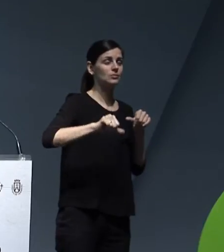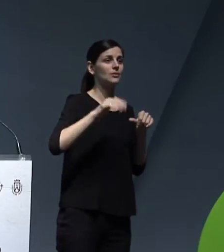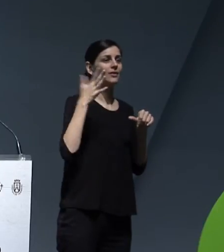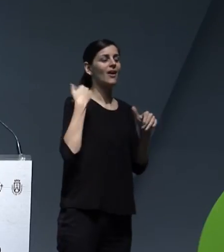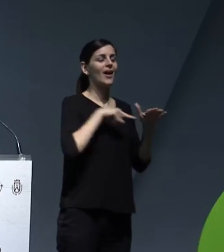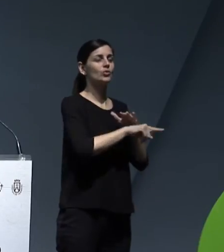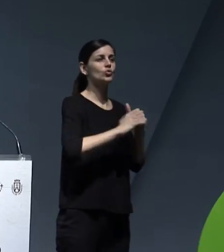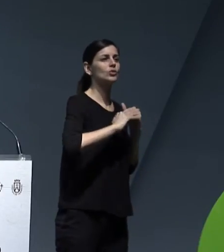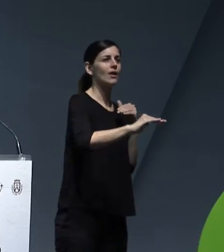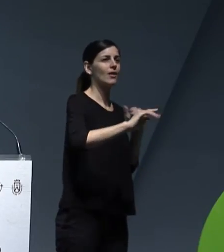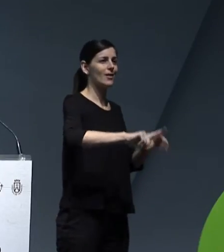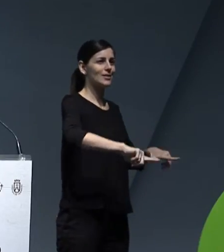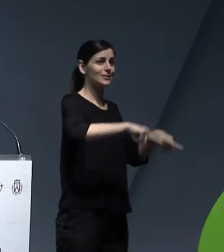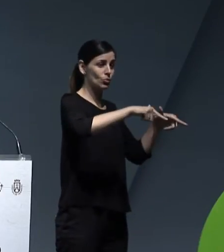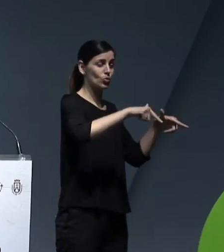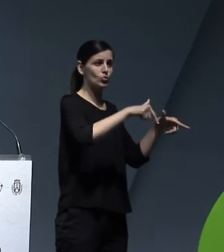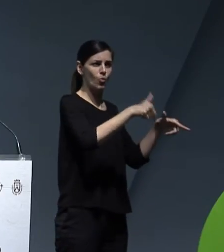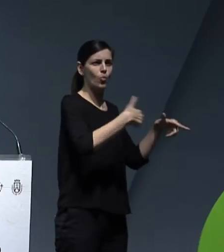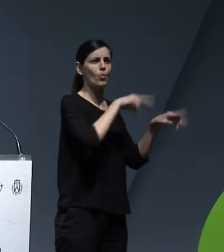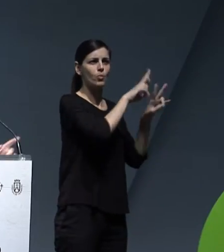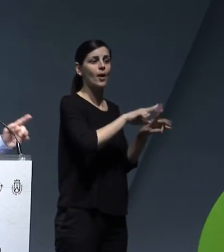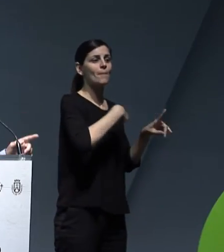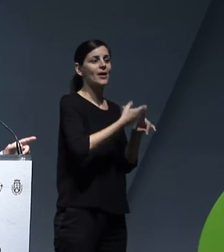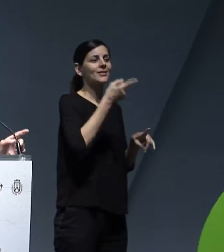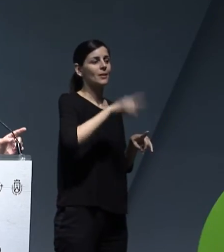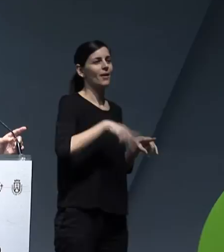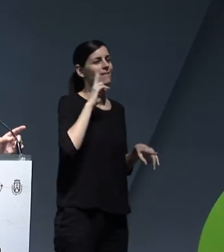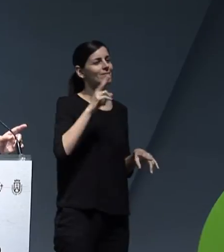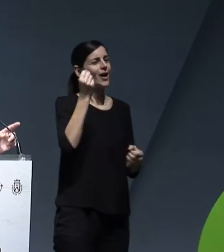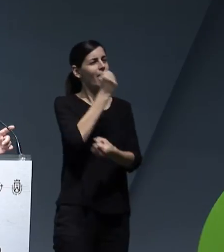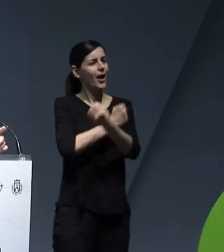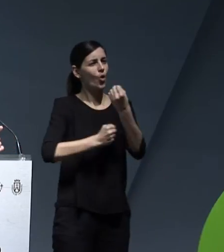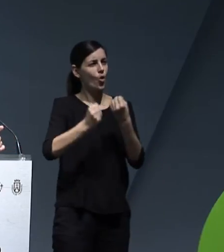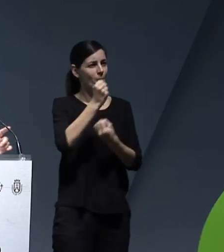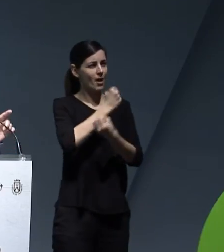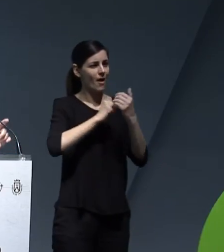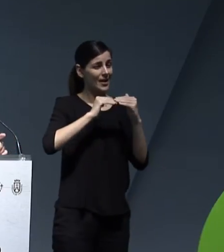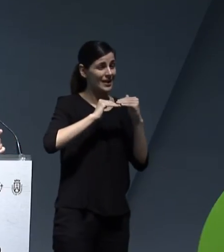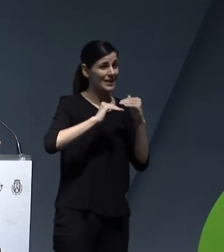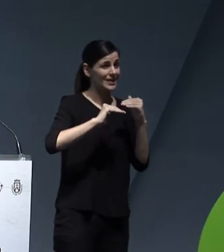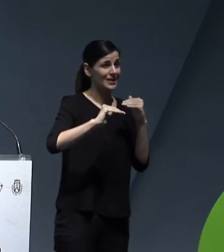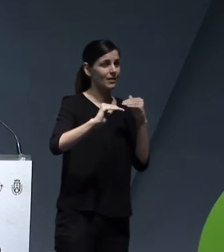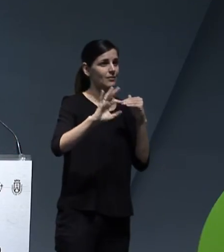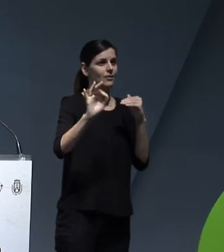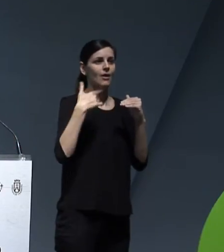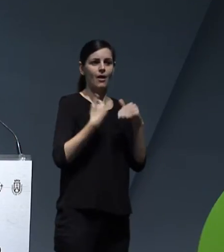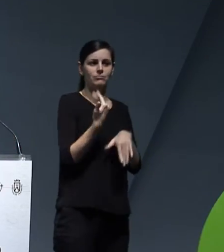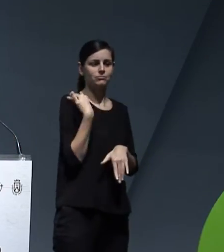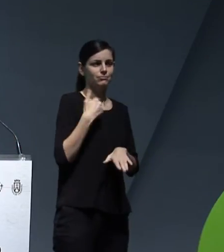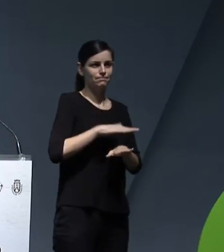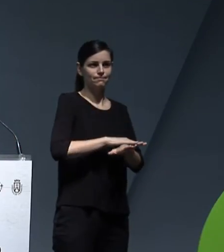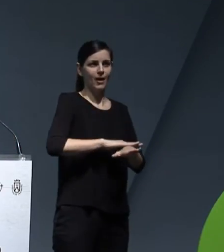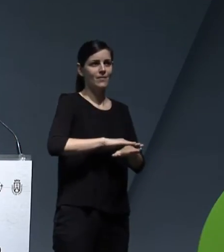residuos y para iniciar el tránsito de una economía lineal que hemos tenido hasta ahora, basada fundamentalmente